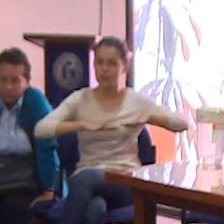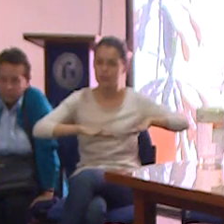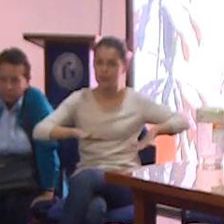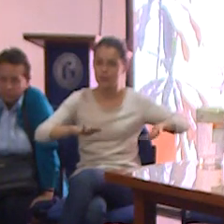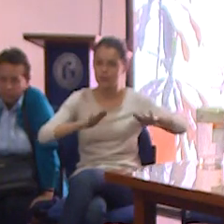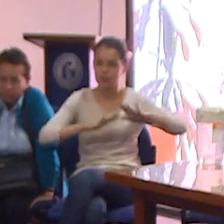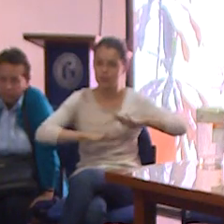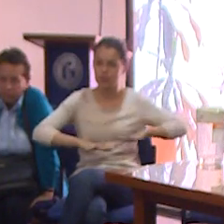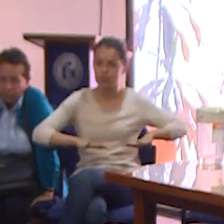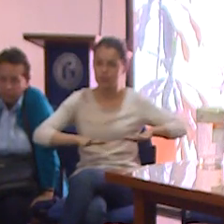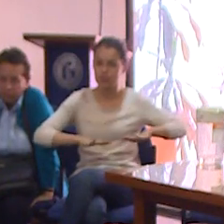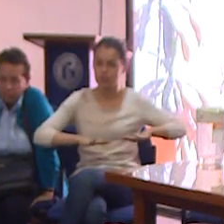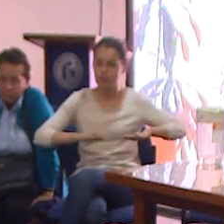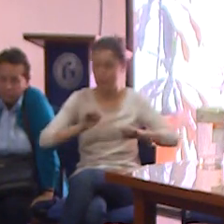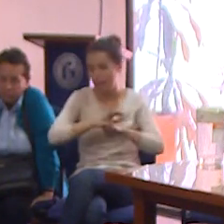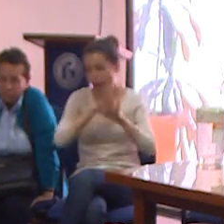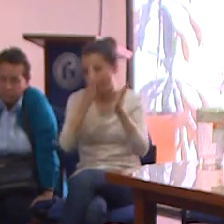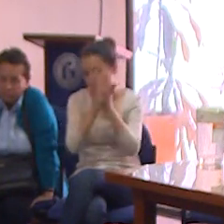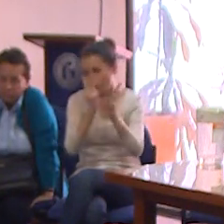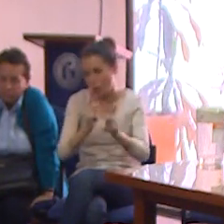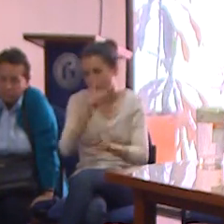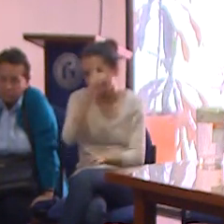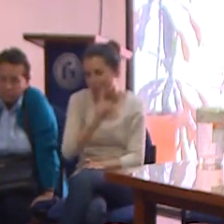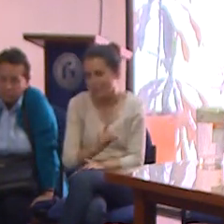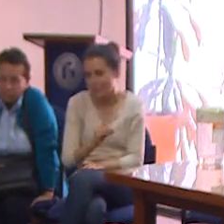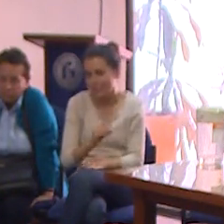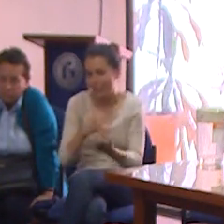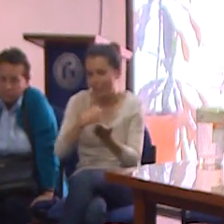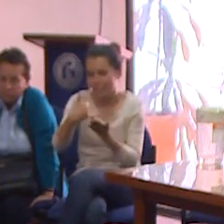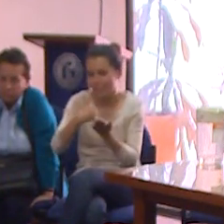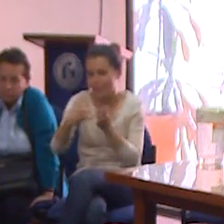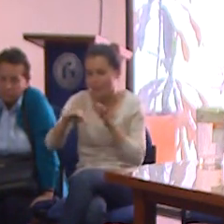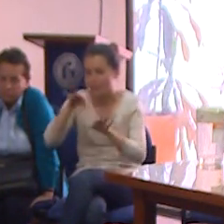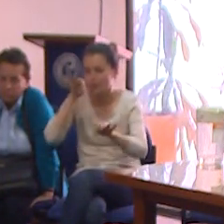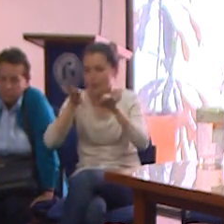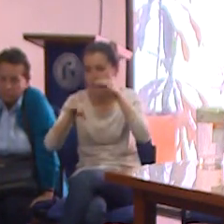aun cuando la decisión es del estudiante,